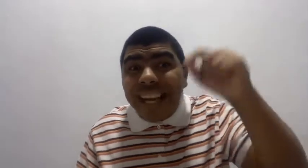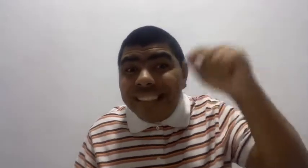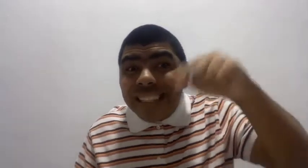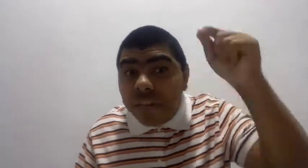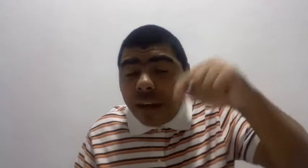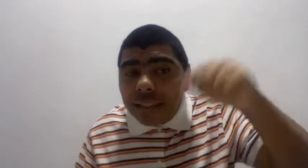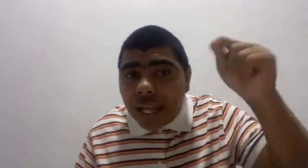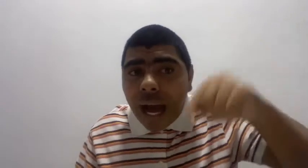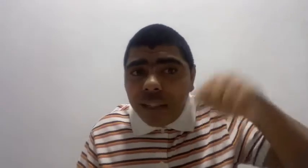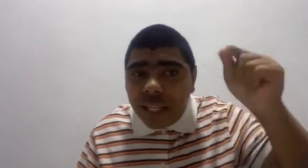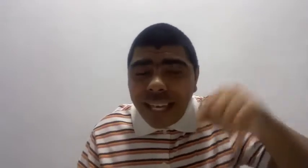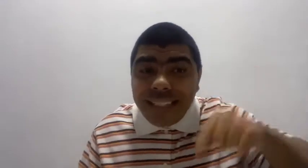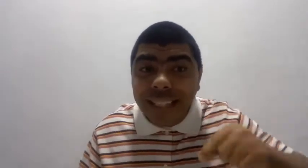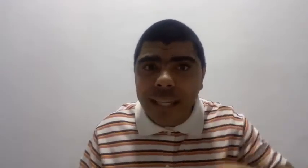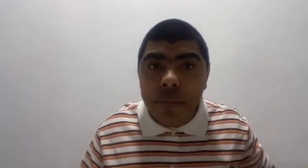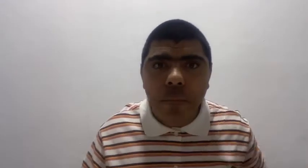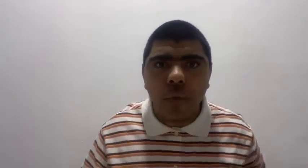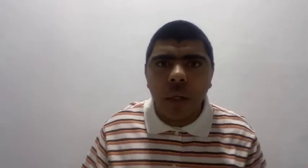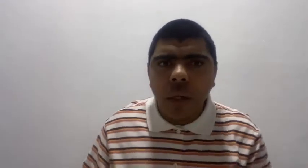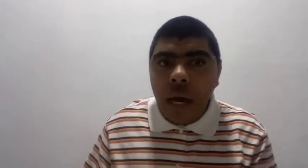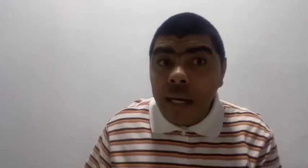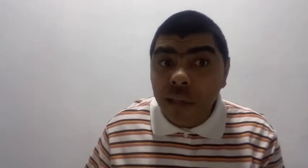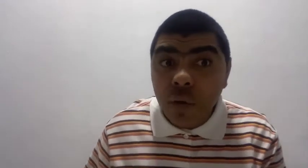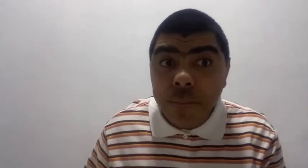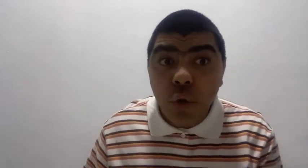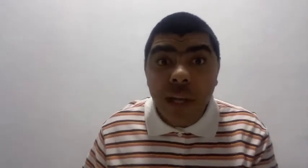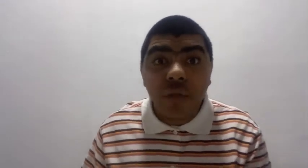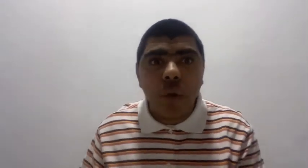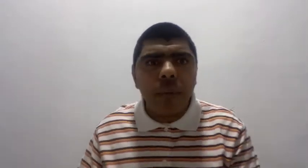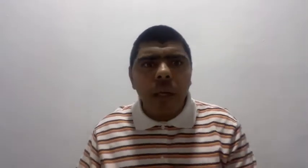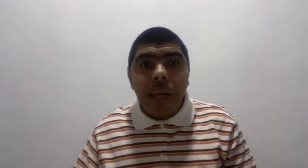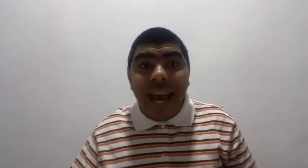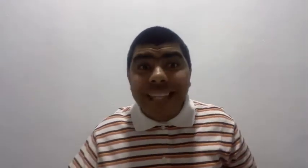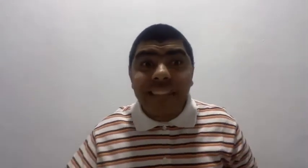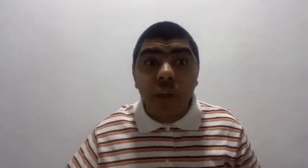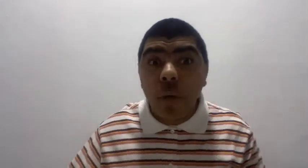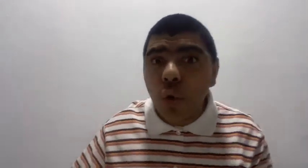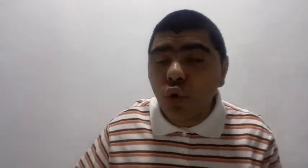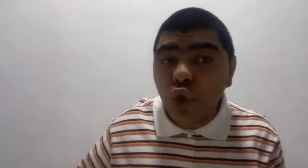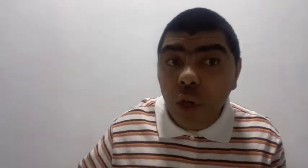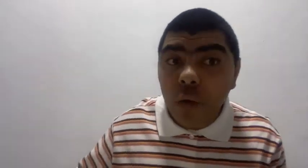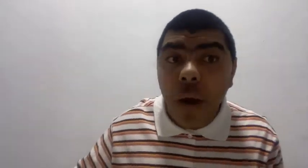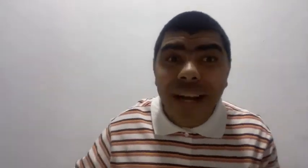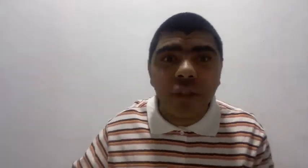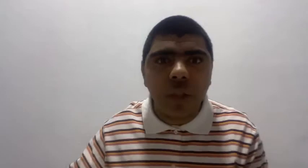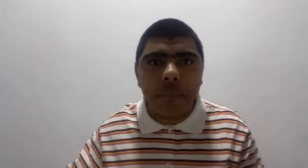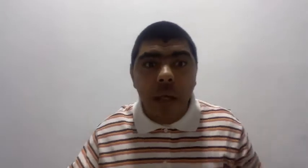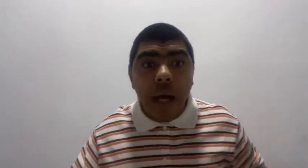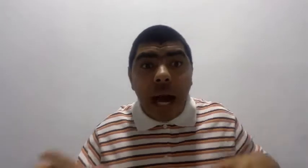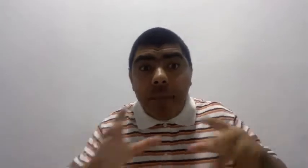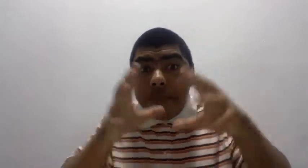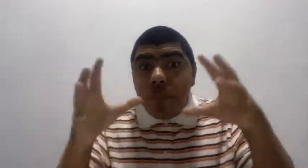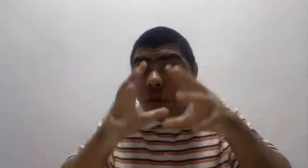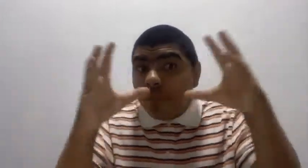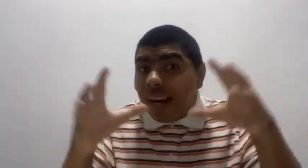tanta falta hace en este tiempo. Aleluya. Por eso la gente no evoluciona, no avanza. Amén. Por